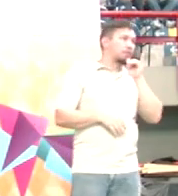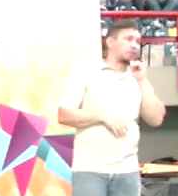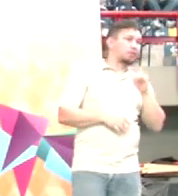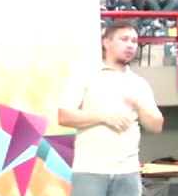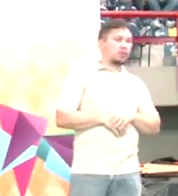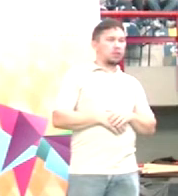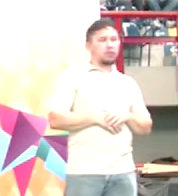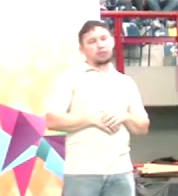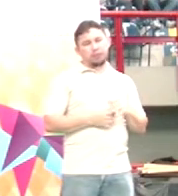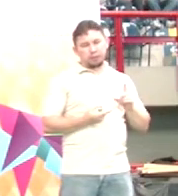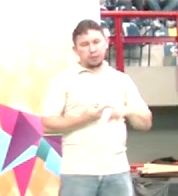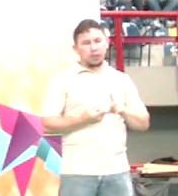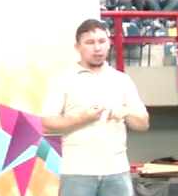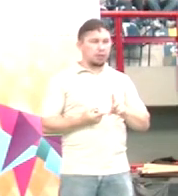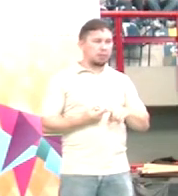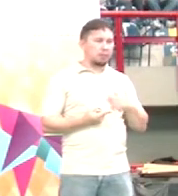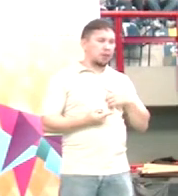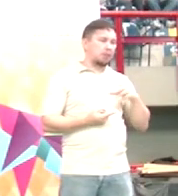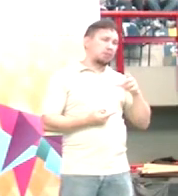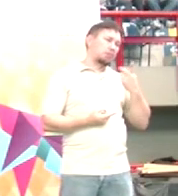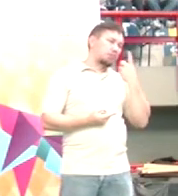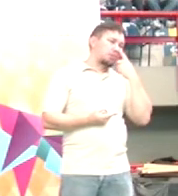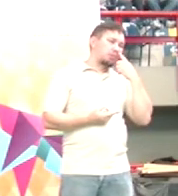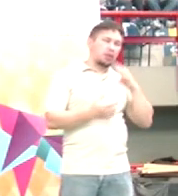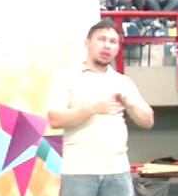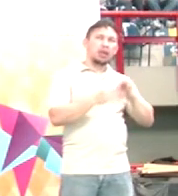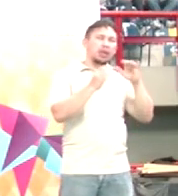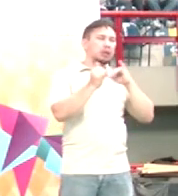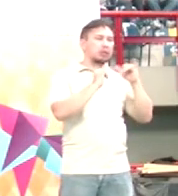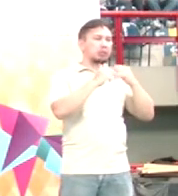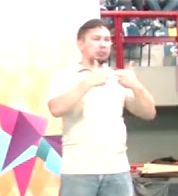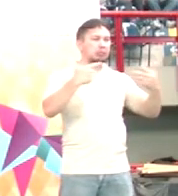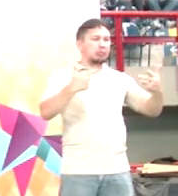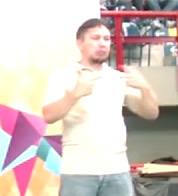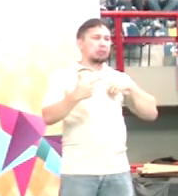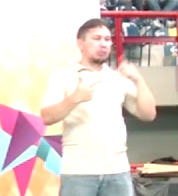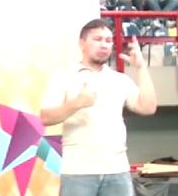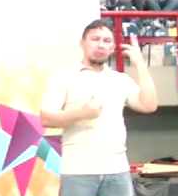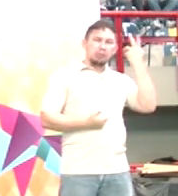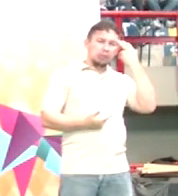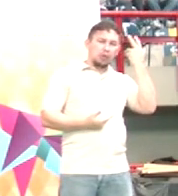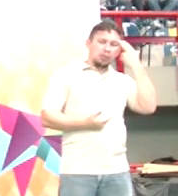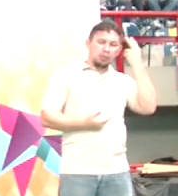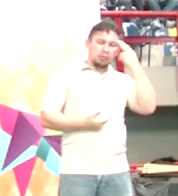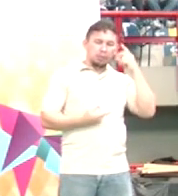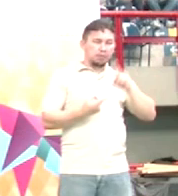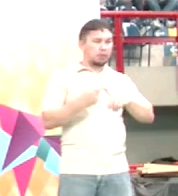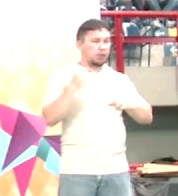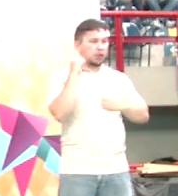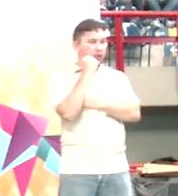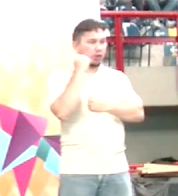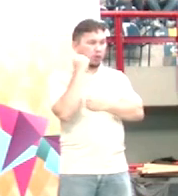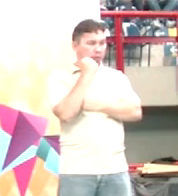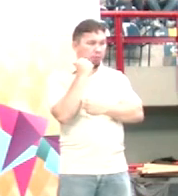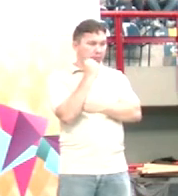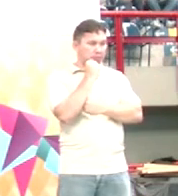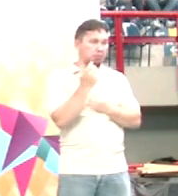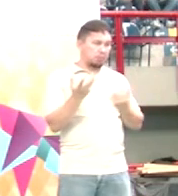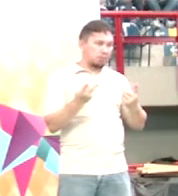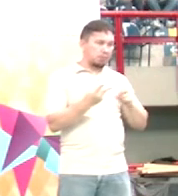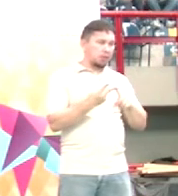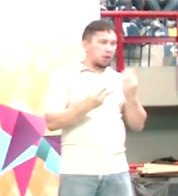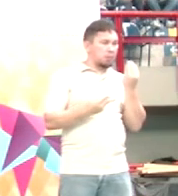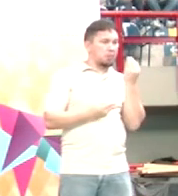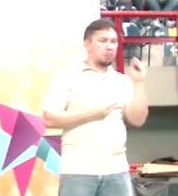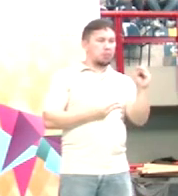exemplo, online, também entre aspas. Mesmo essas palavras mais comuns. Shopping center, também.